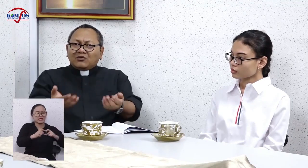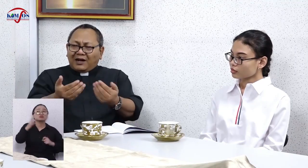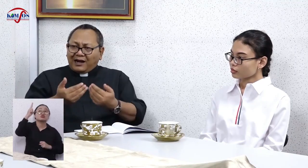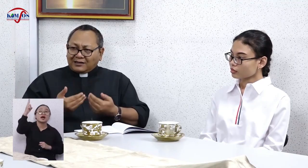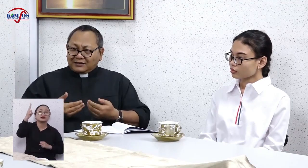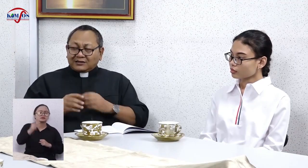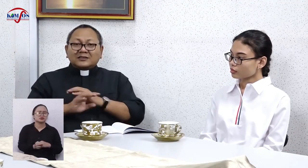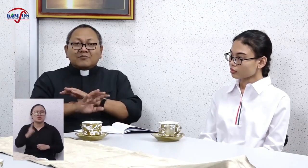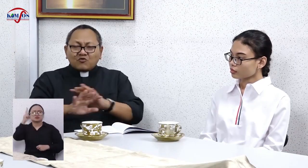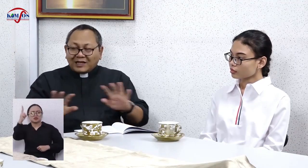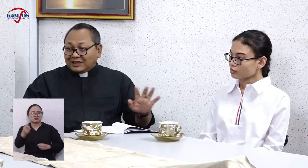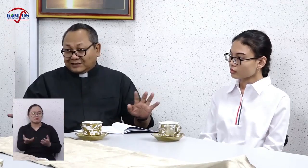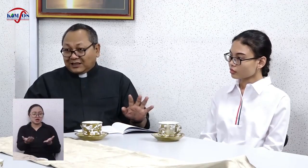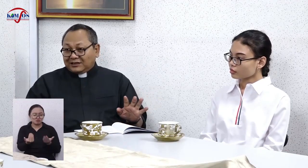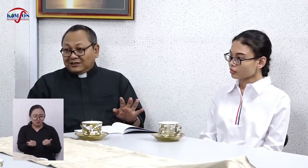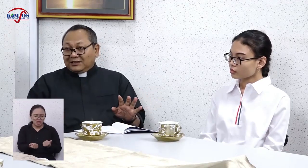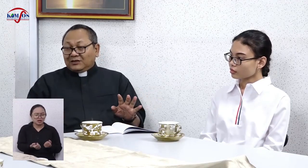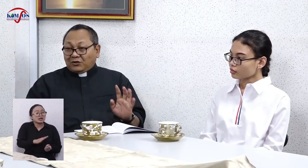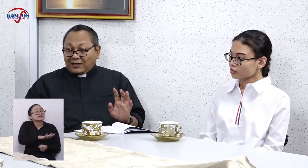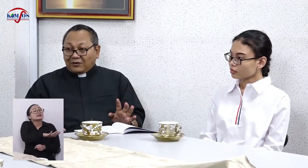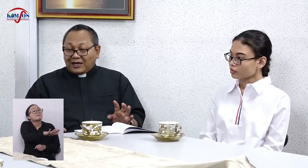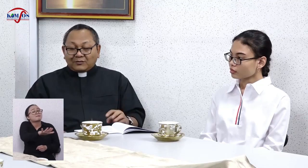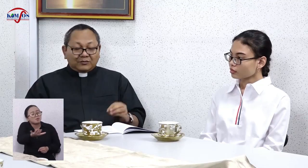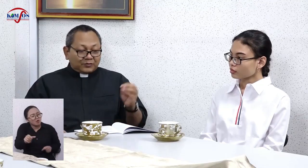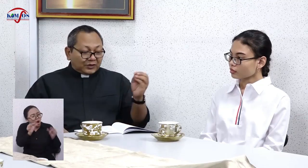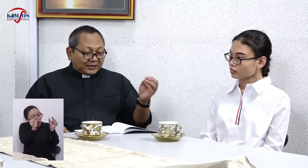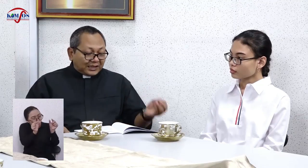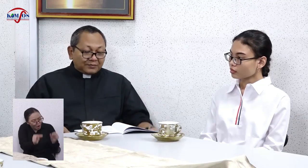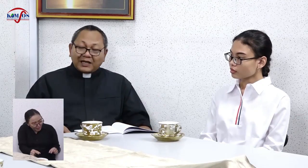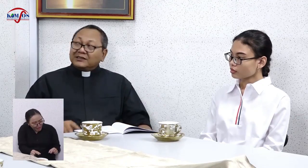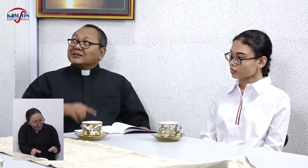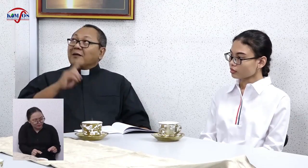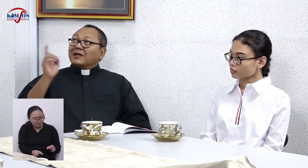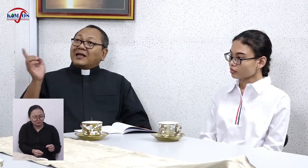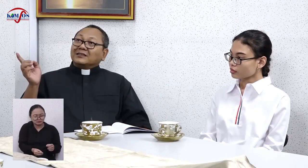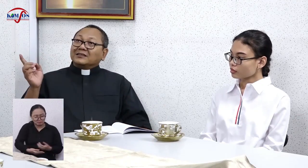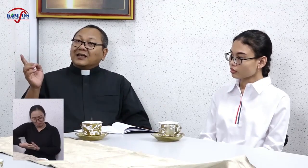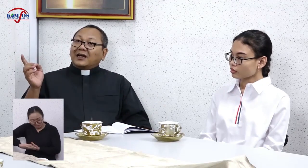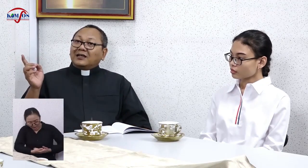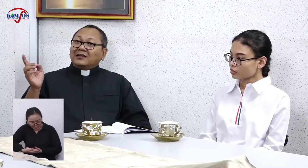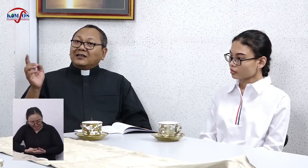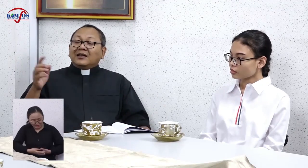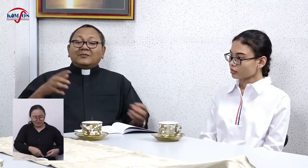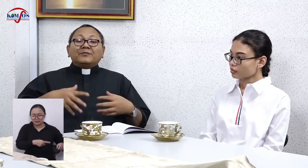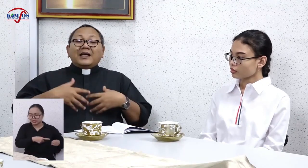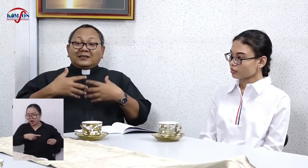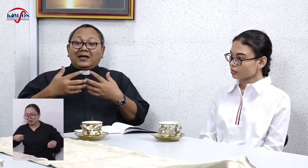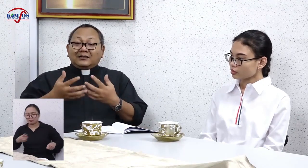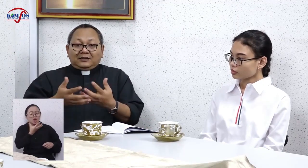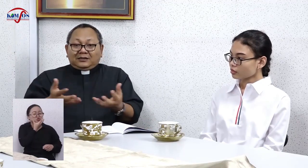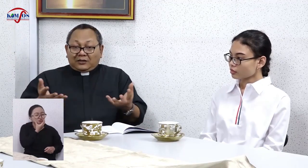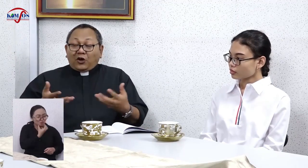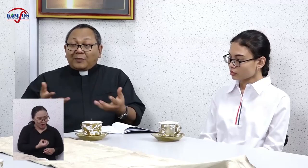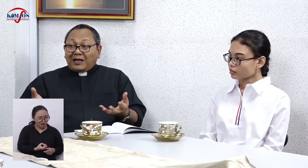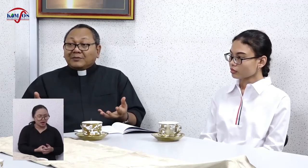mengundang semua saja orang-orang mulai dari bayi sampai lansia baik